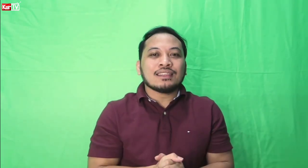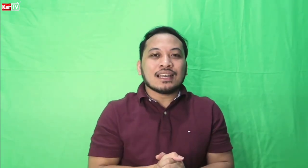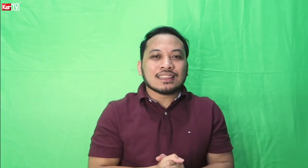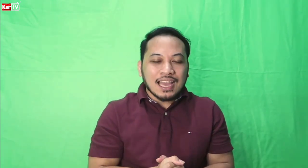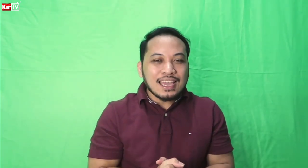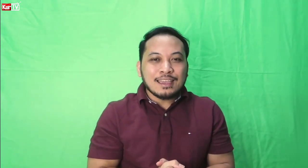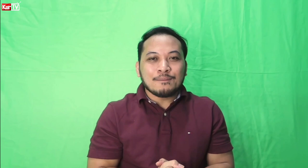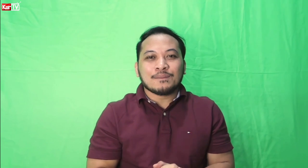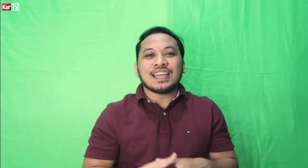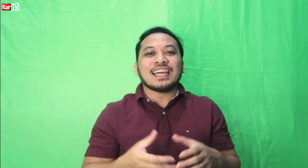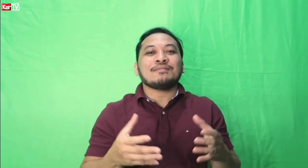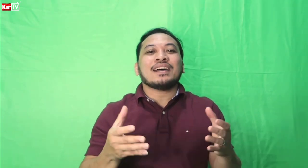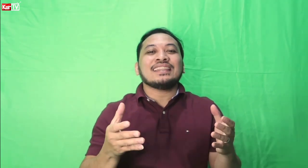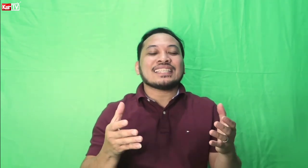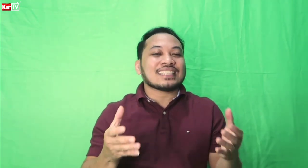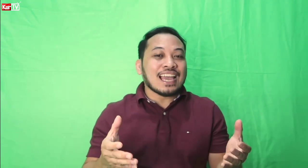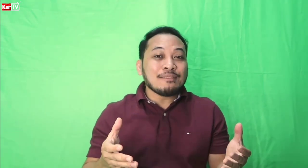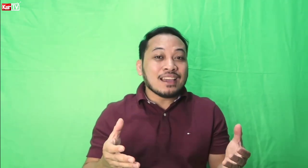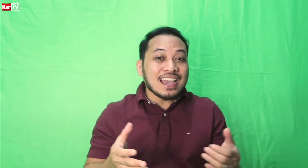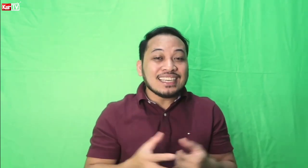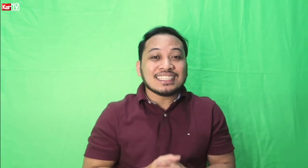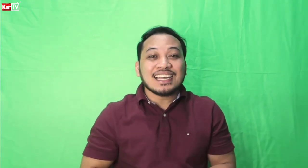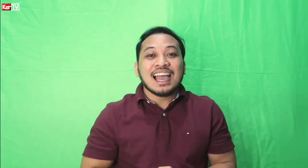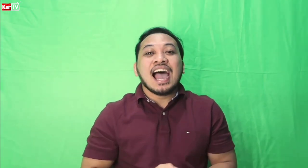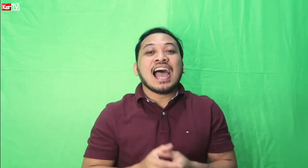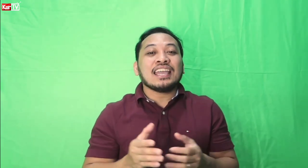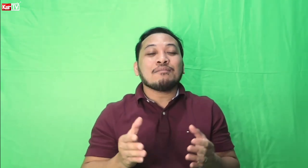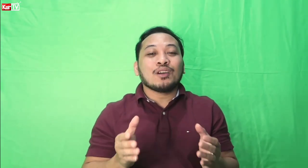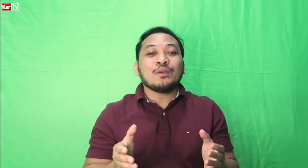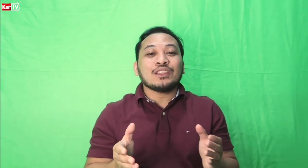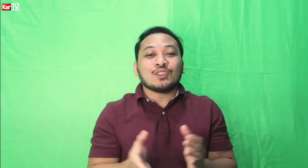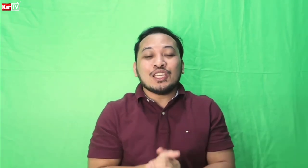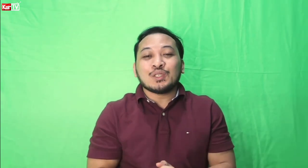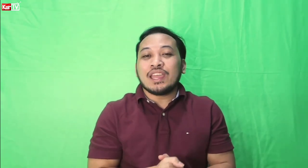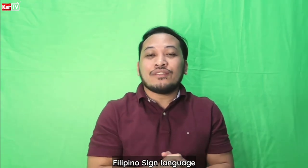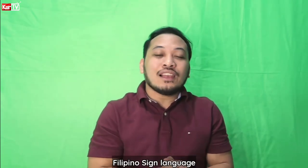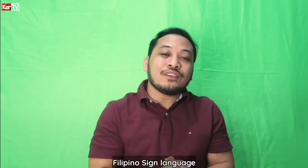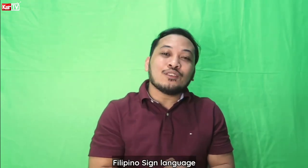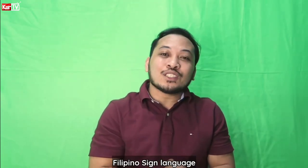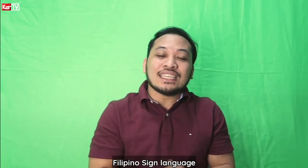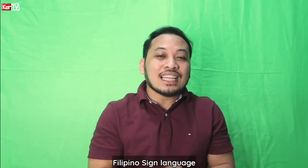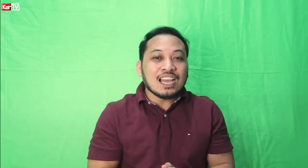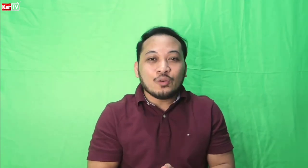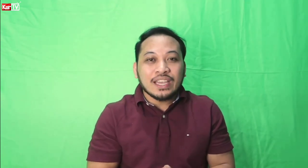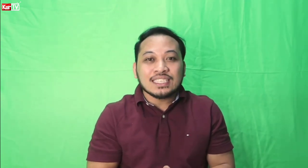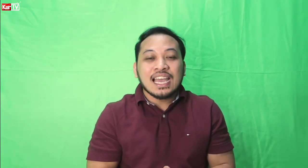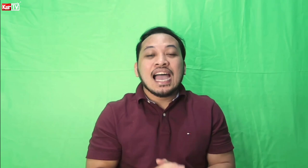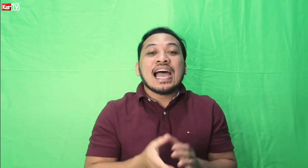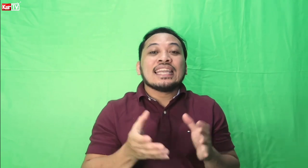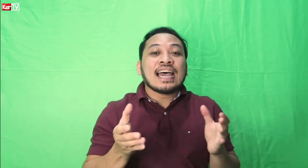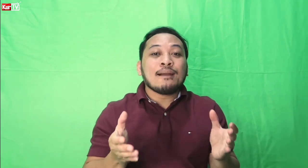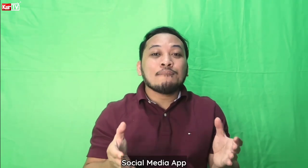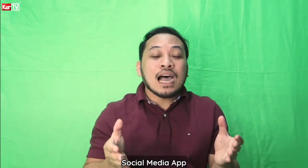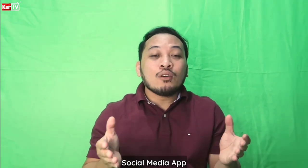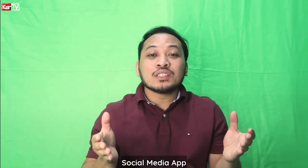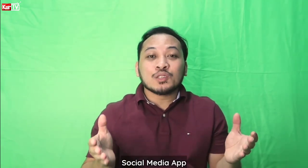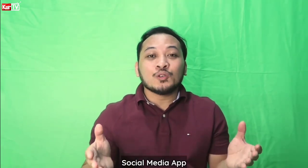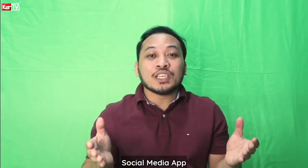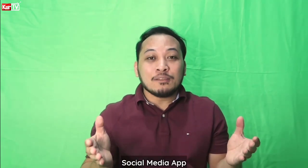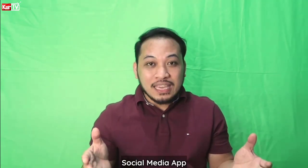that time. Kaya naman this time, guys, I am going to teach you a Filipino sign language ng bawat social